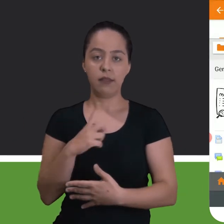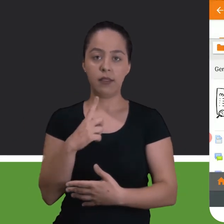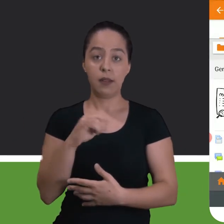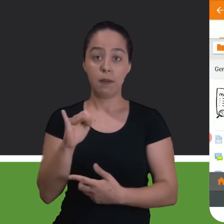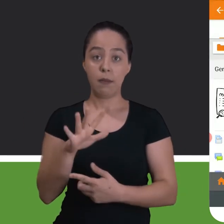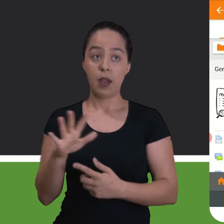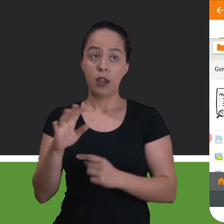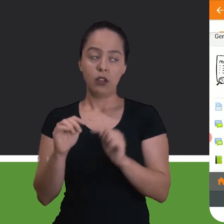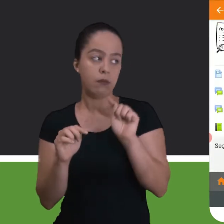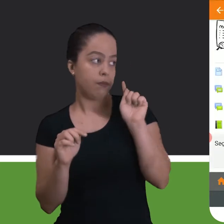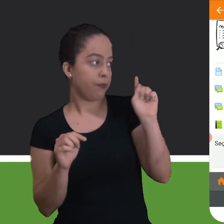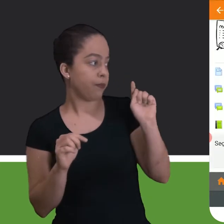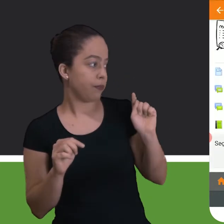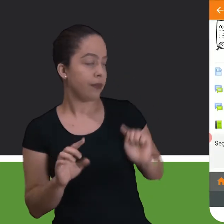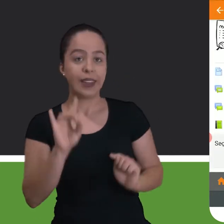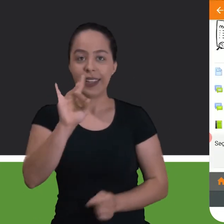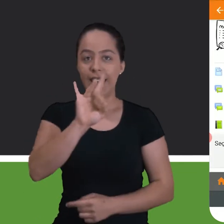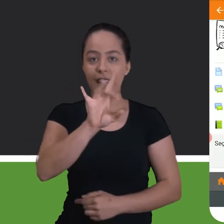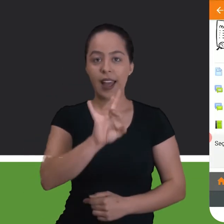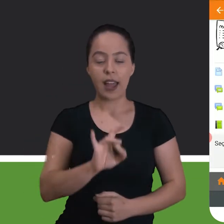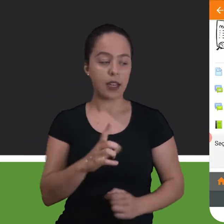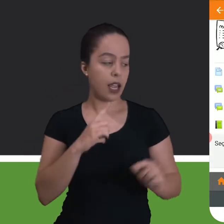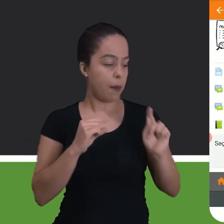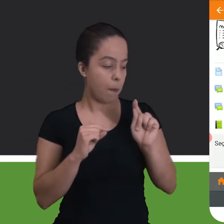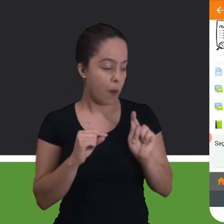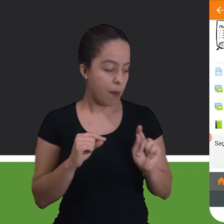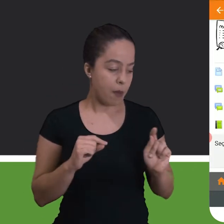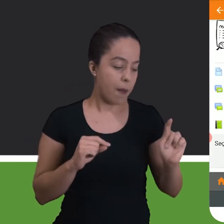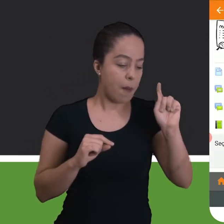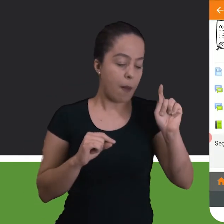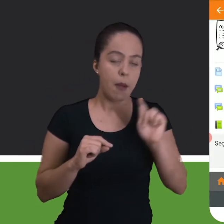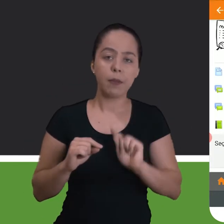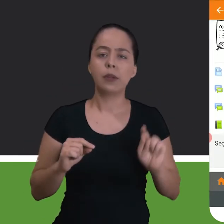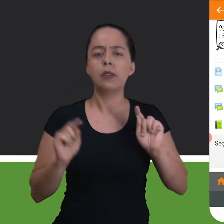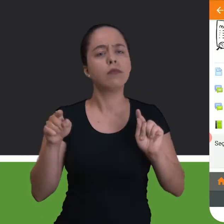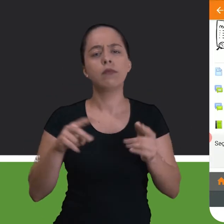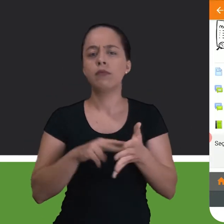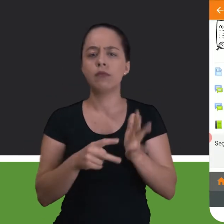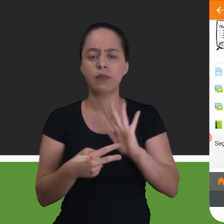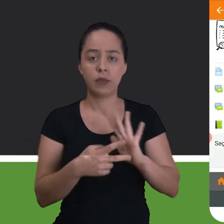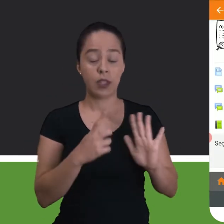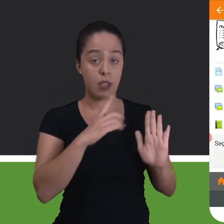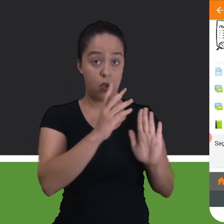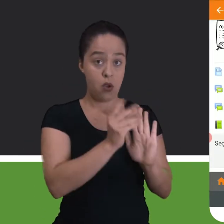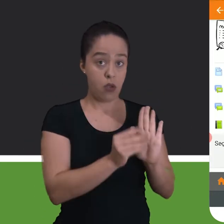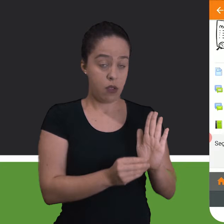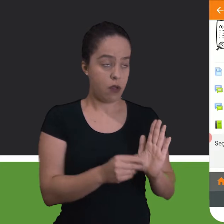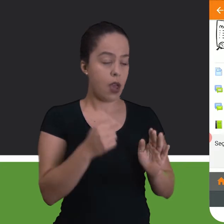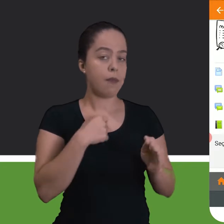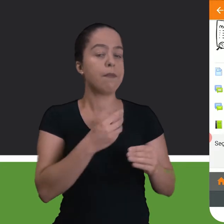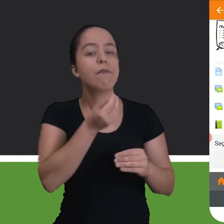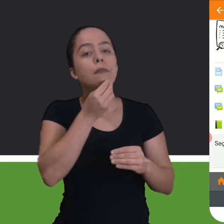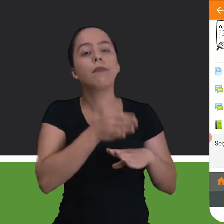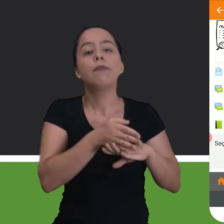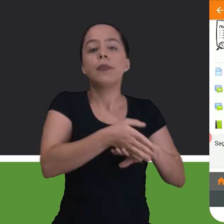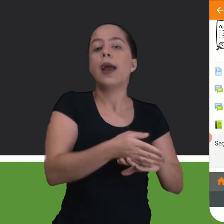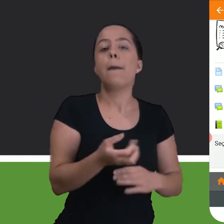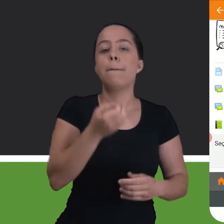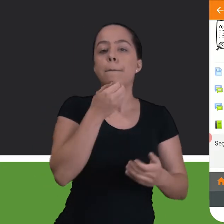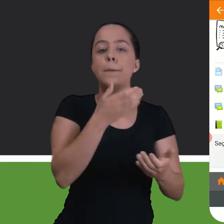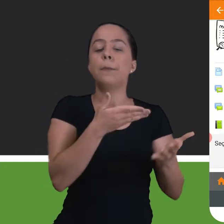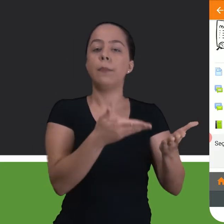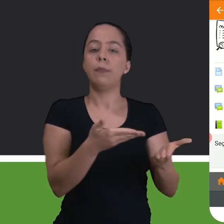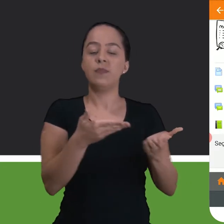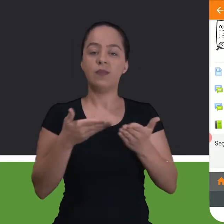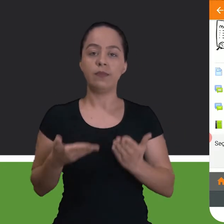aparece aparece um ícone ao lado de cada conteúdo que que significa toda vez que você entra num conteúdo desse por exemplo